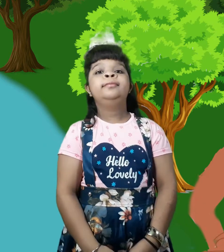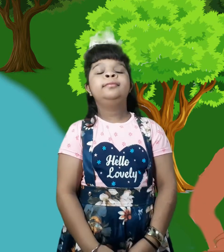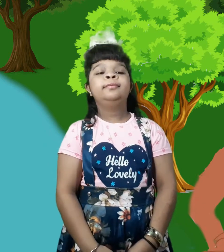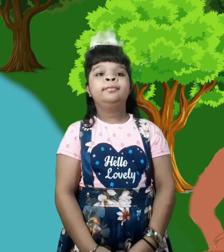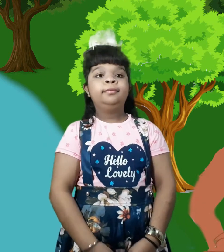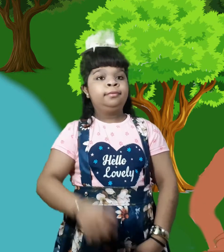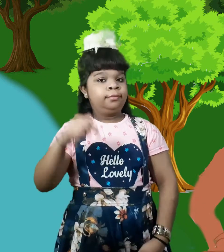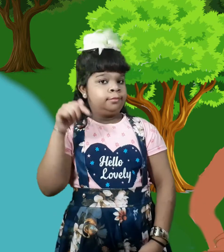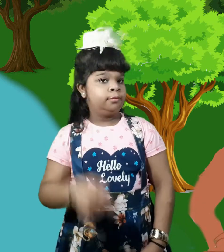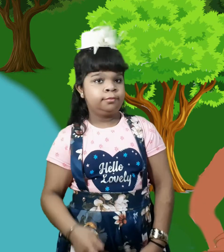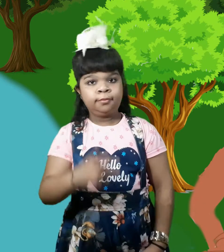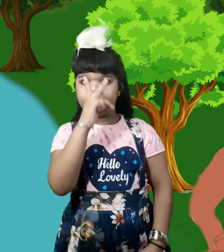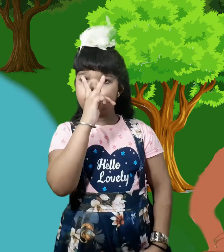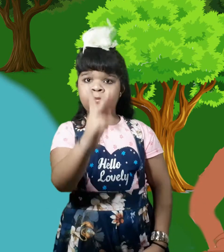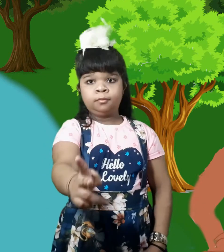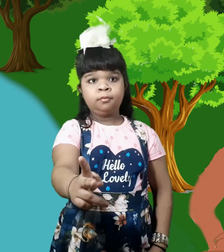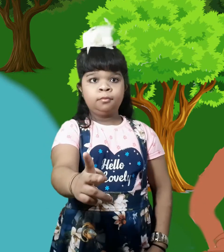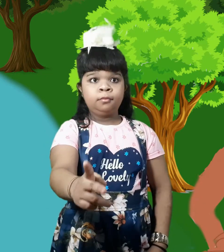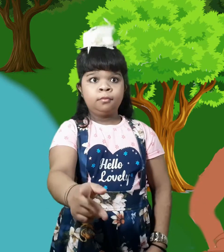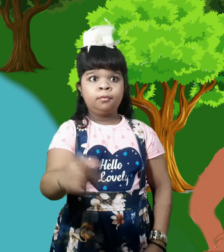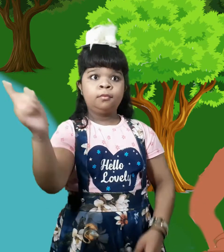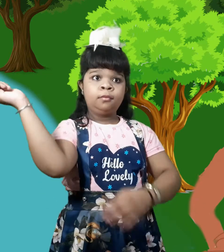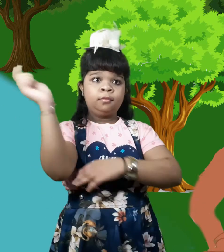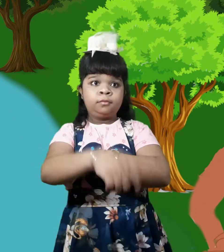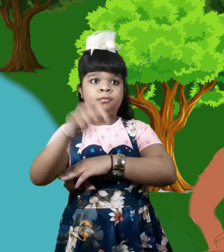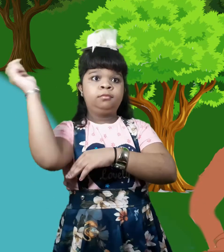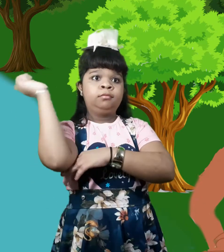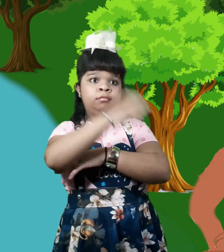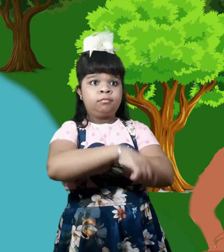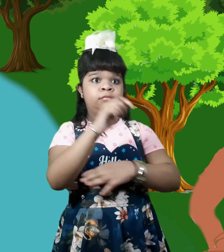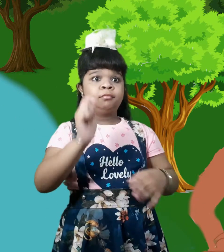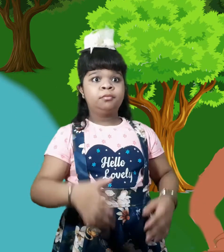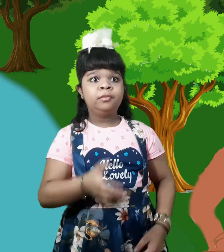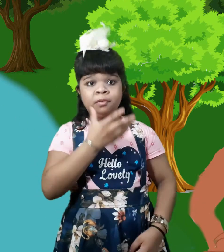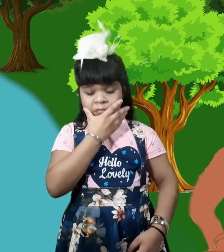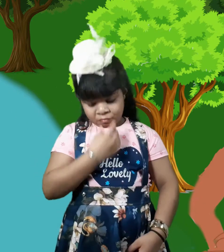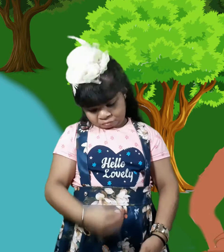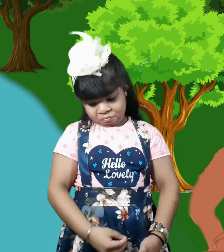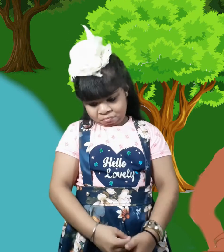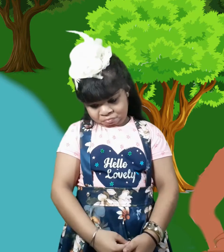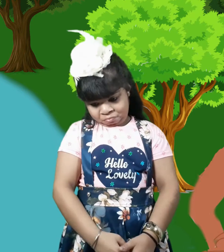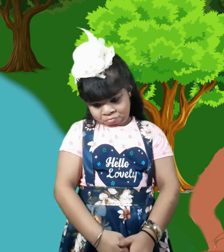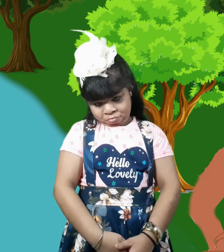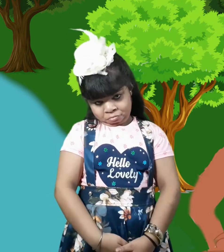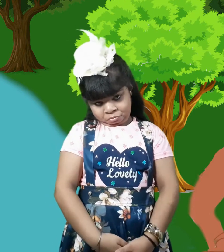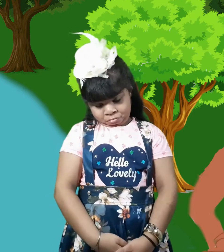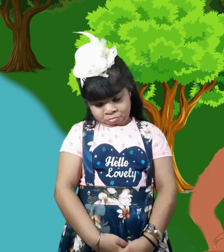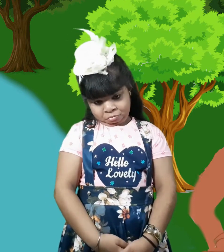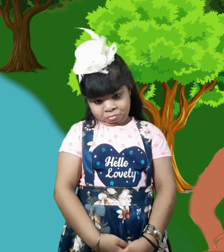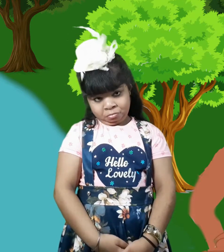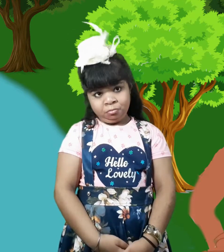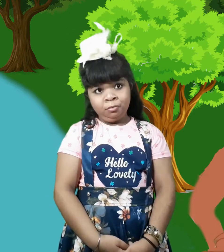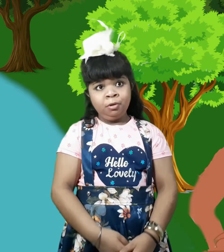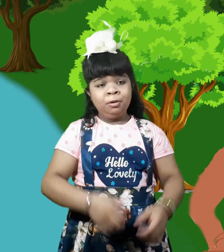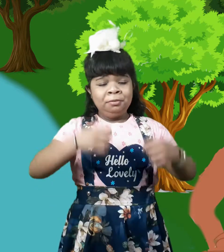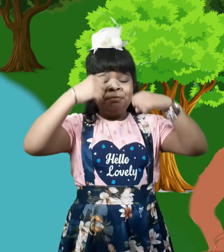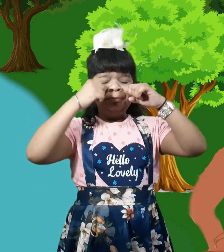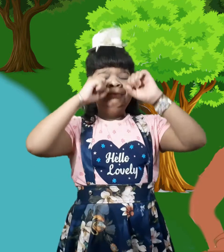यह देखकर लक्कड़हारा उदास हो गया। वह रोने